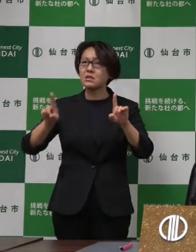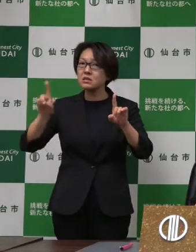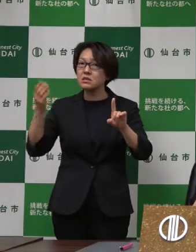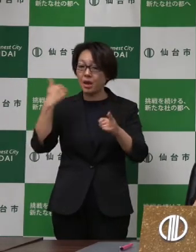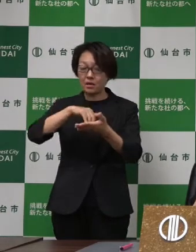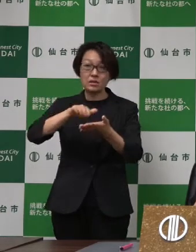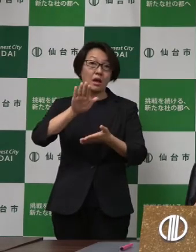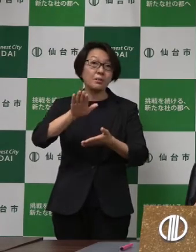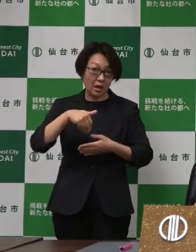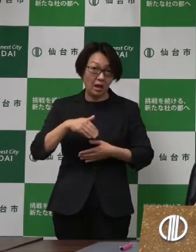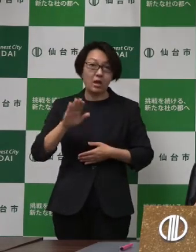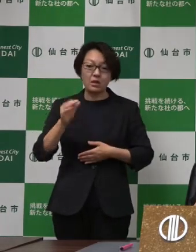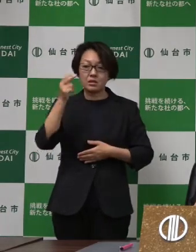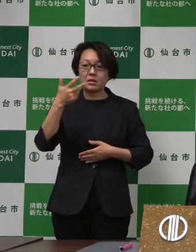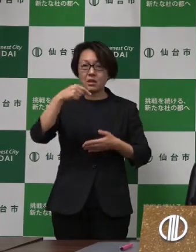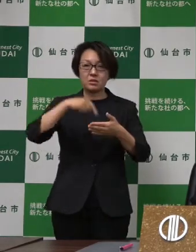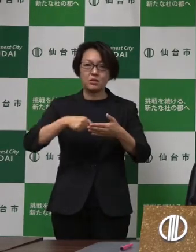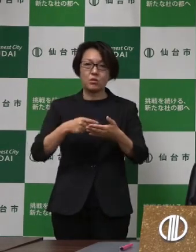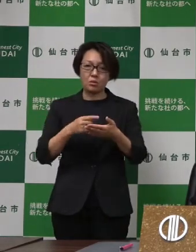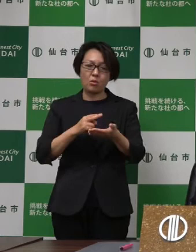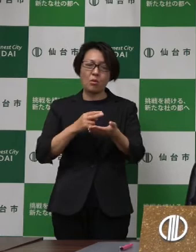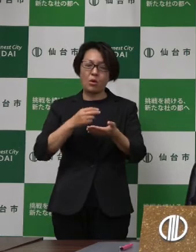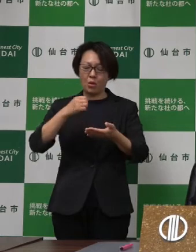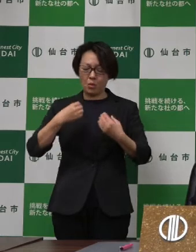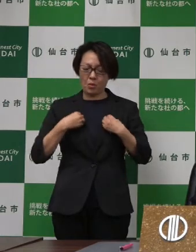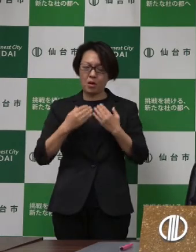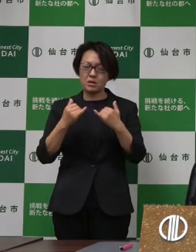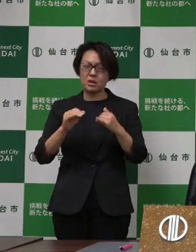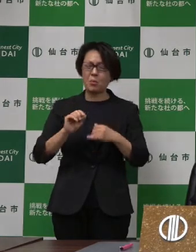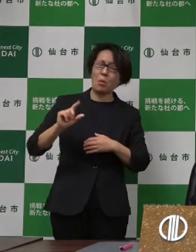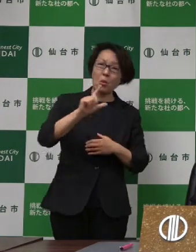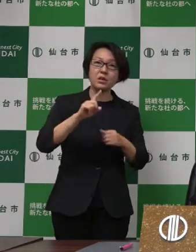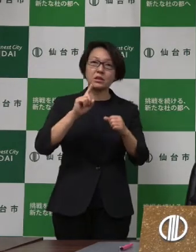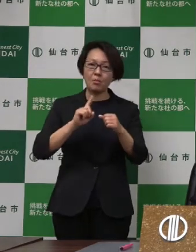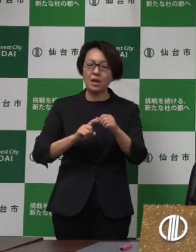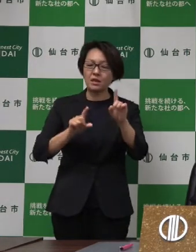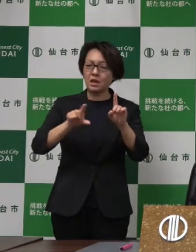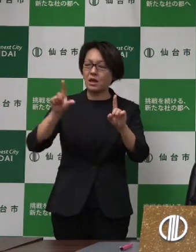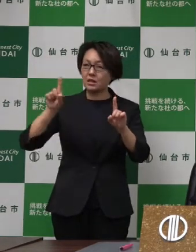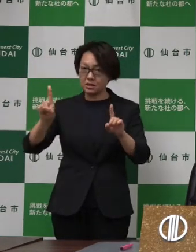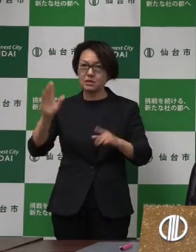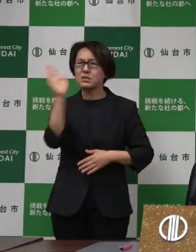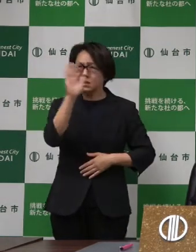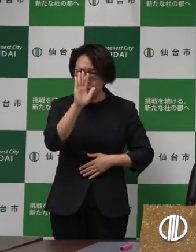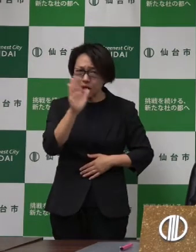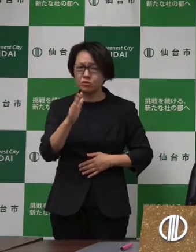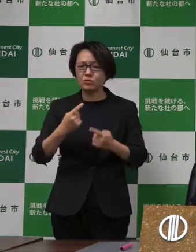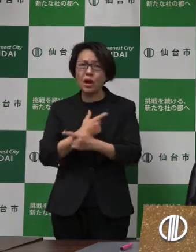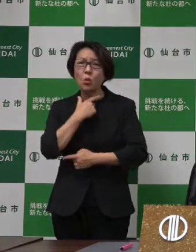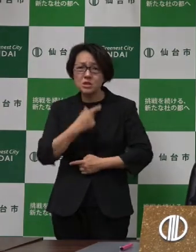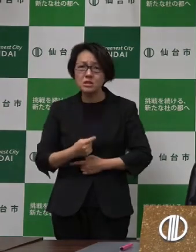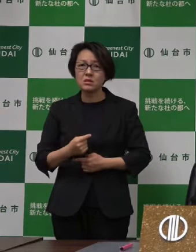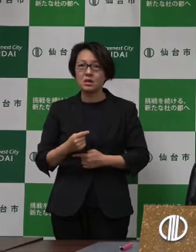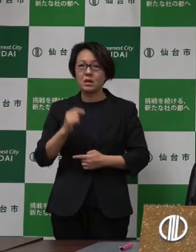ここは仙台市内の患者さんが多ございますから、ここをですね変えて、くれるように変えても